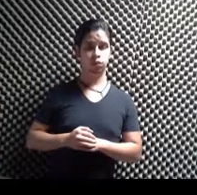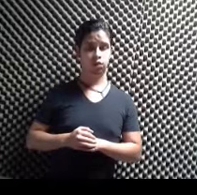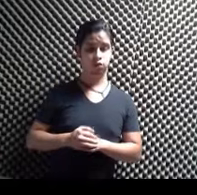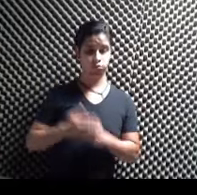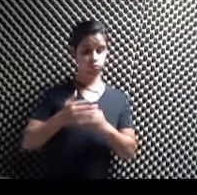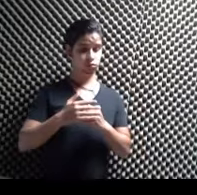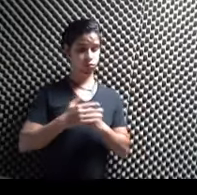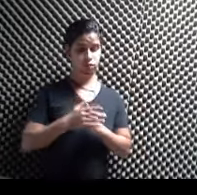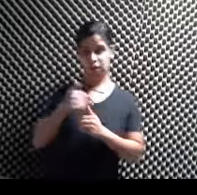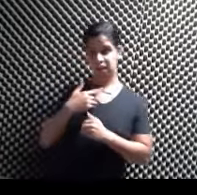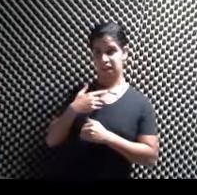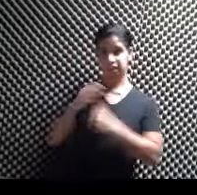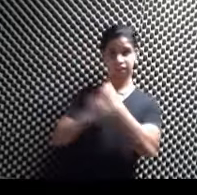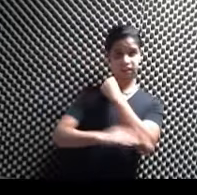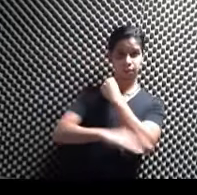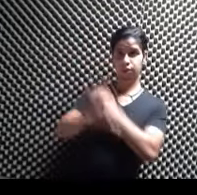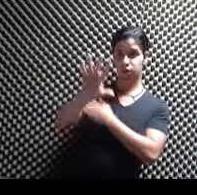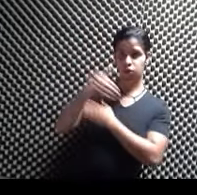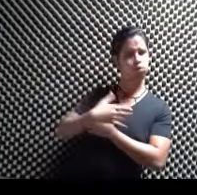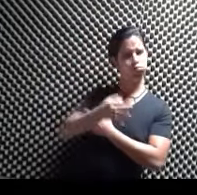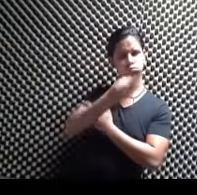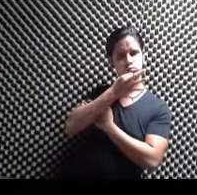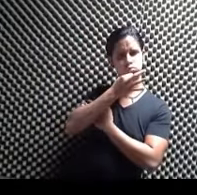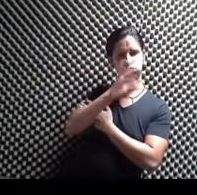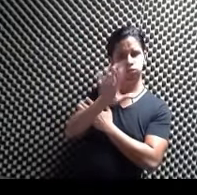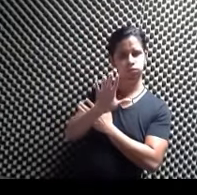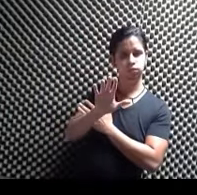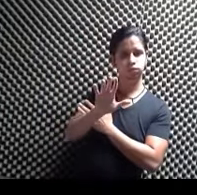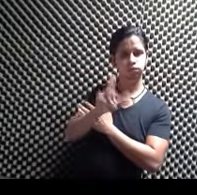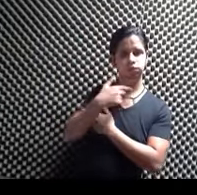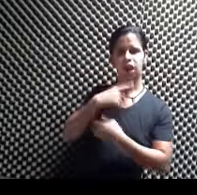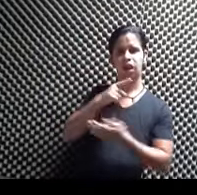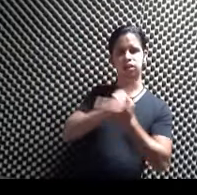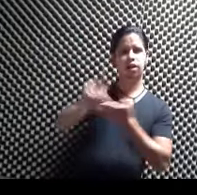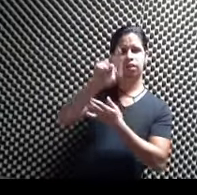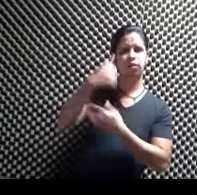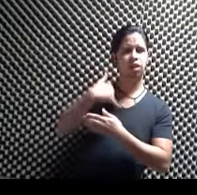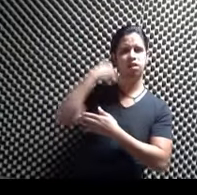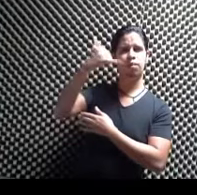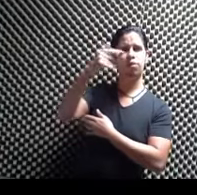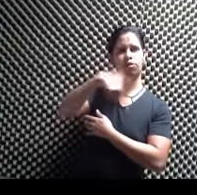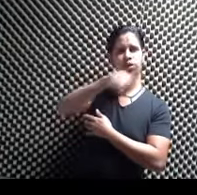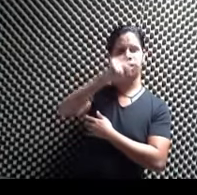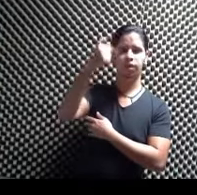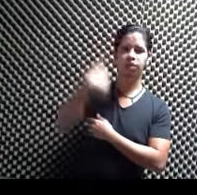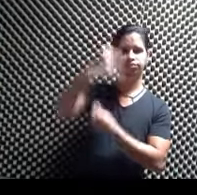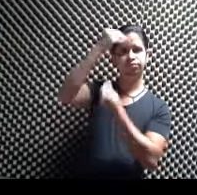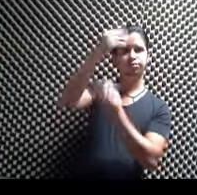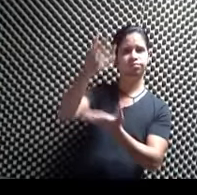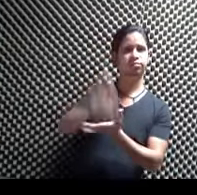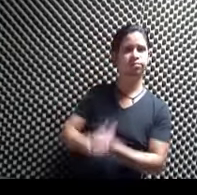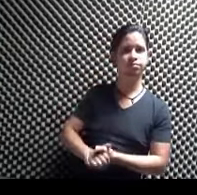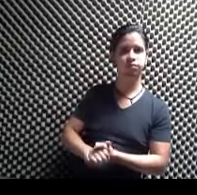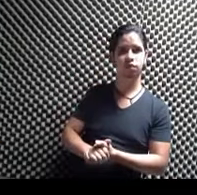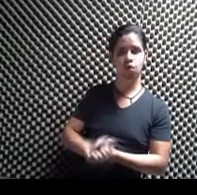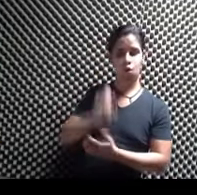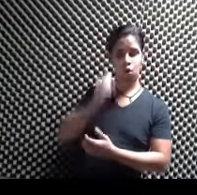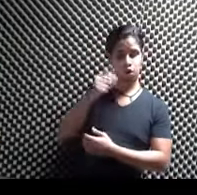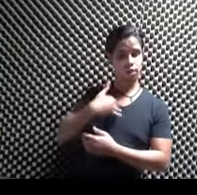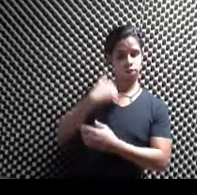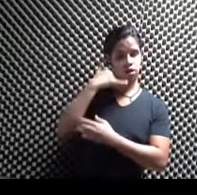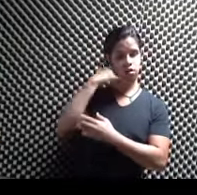5, estamos a ley de un mes. Ya. Sí, ya la semana que viene ya los estaremos llamando. O sea, de 3 días. Pues me llamas tú,